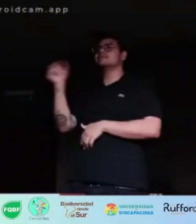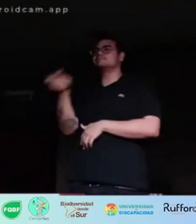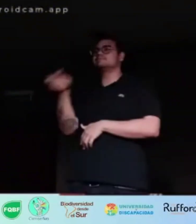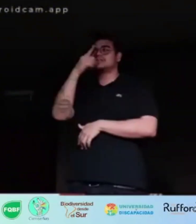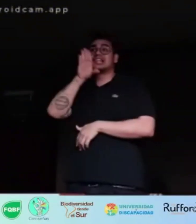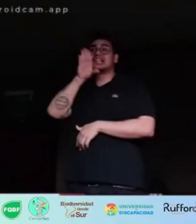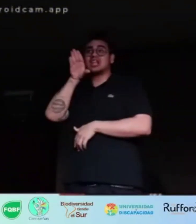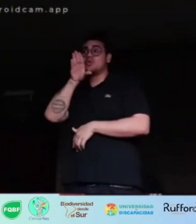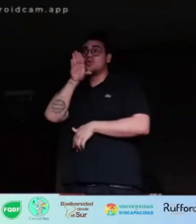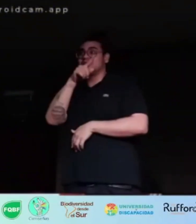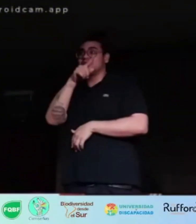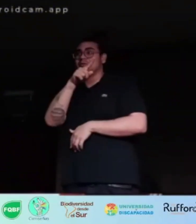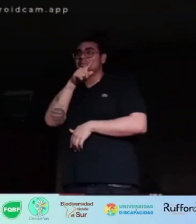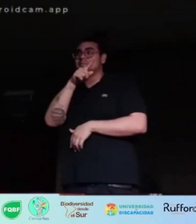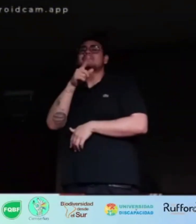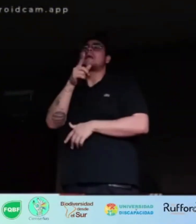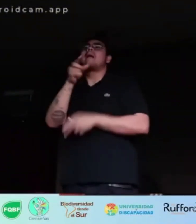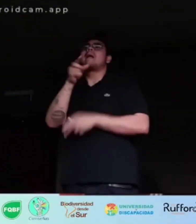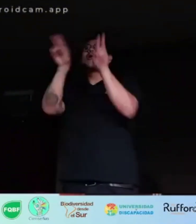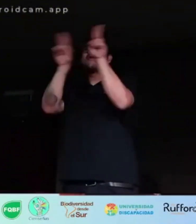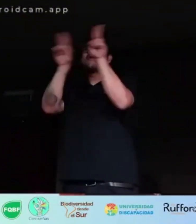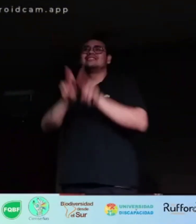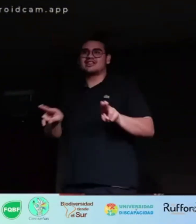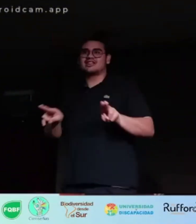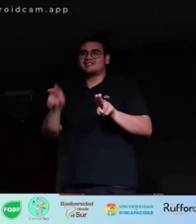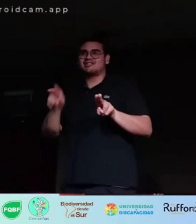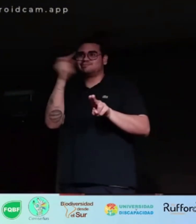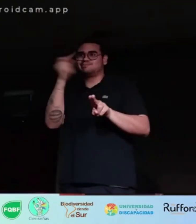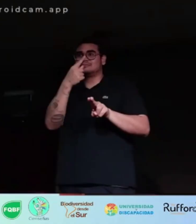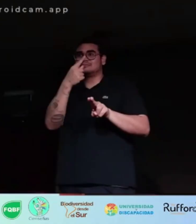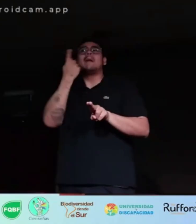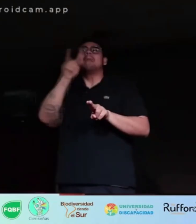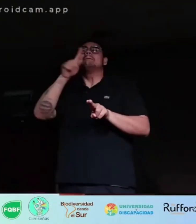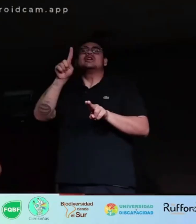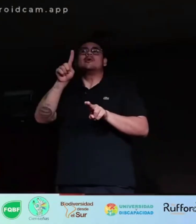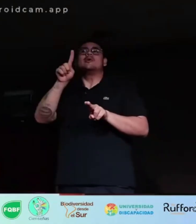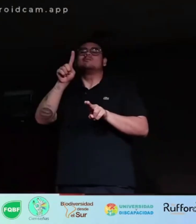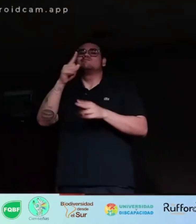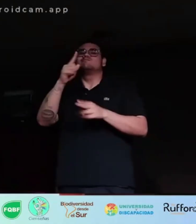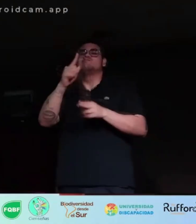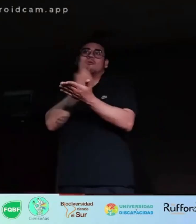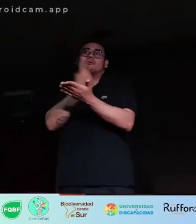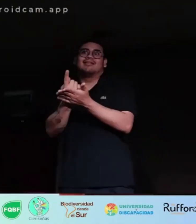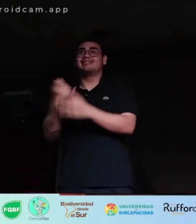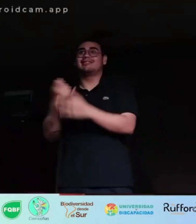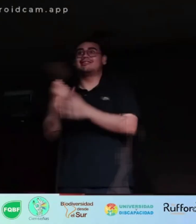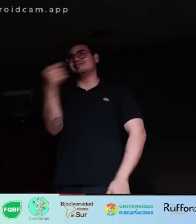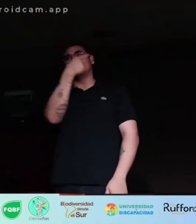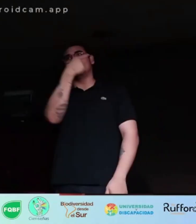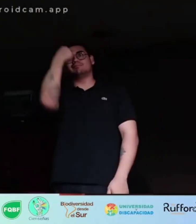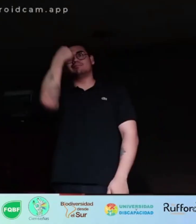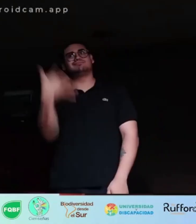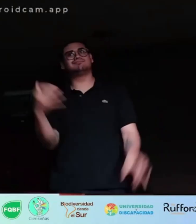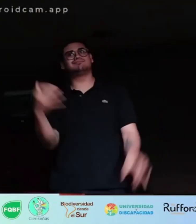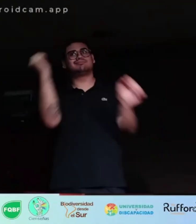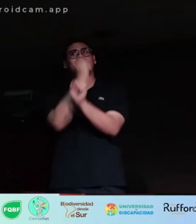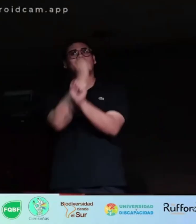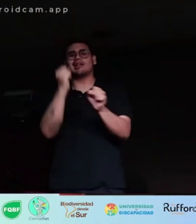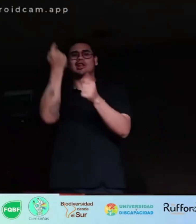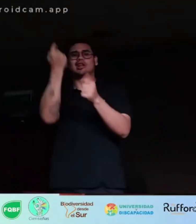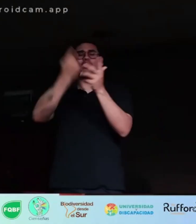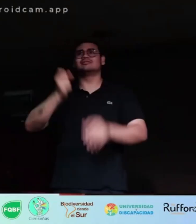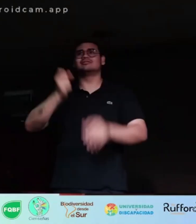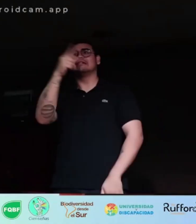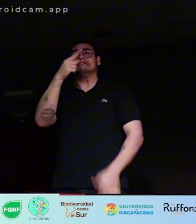de ingenieros, que yo soy uno solo, me supongo que sí es difícil. Pero nada, comentarle que